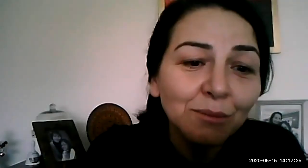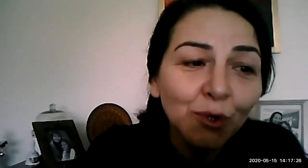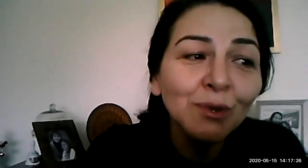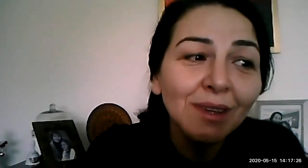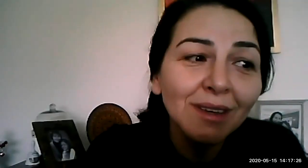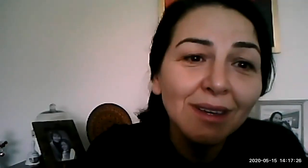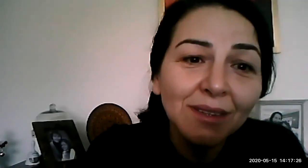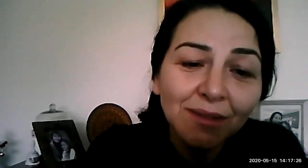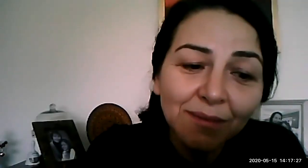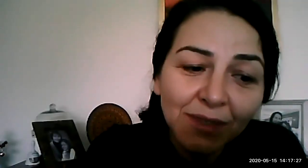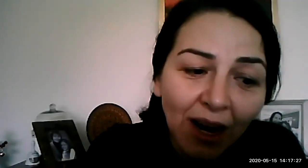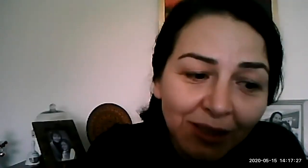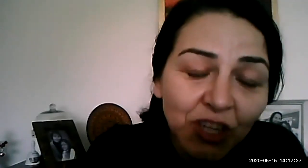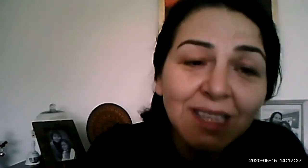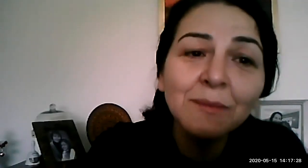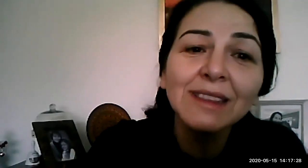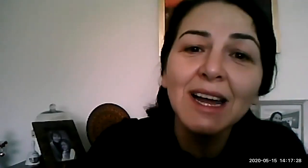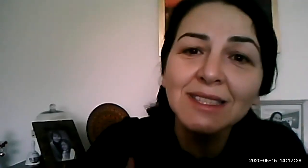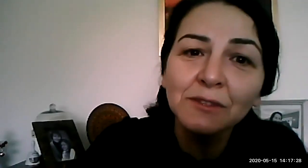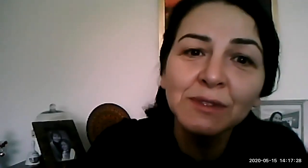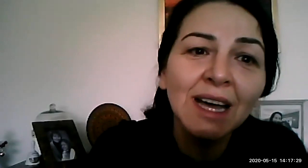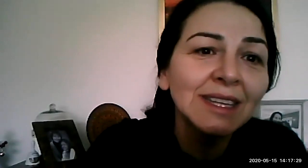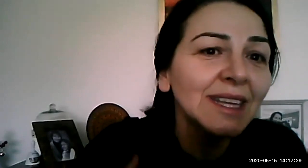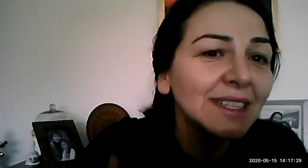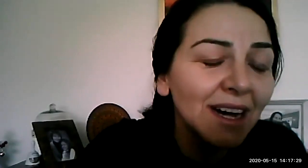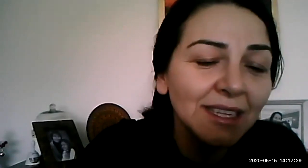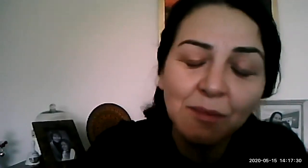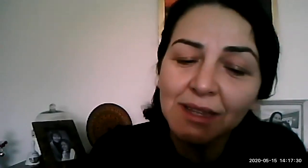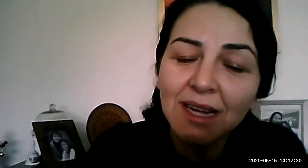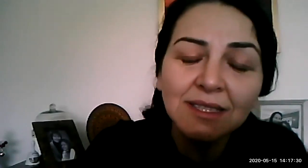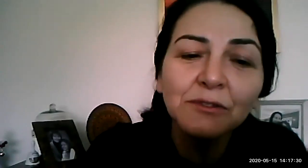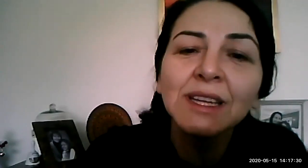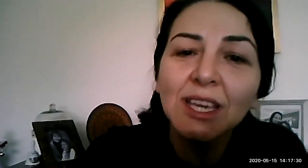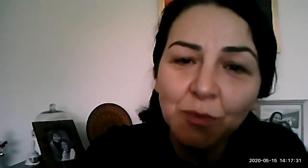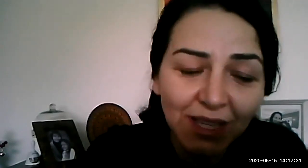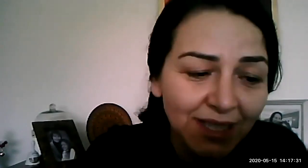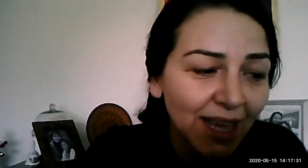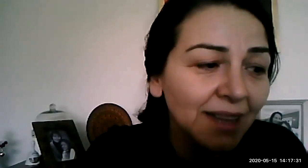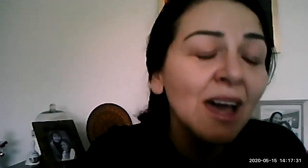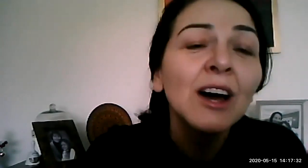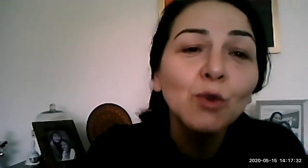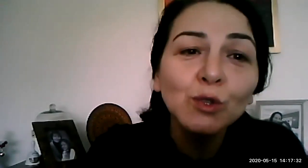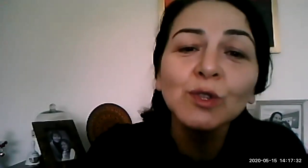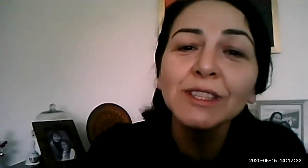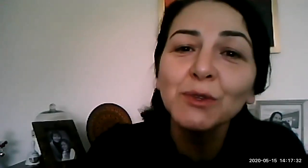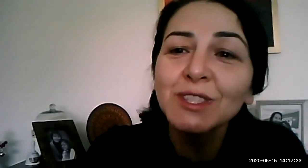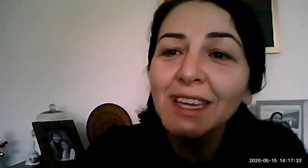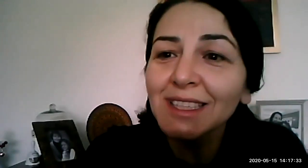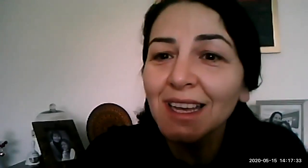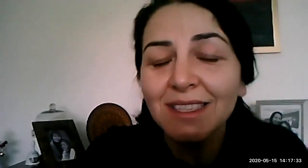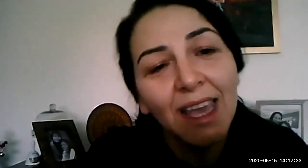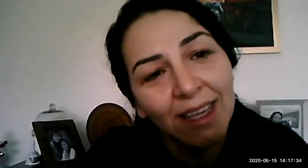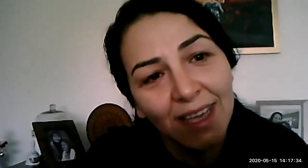Yani bugün yardımcı hizmetler sınıfından genel idari hizmetler sınıfına geçmek isteyen doktoralı,